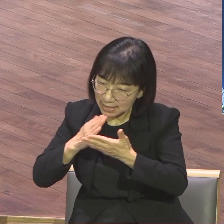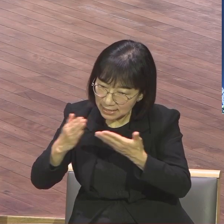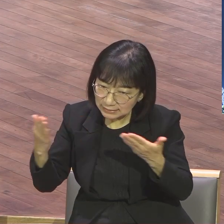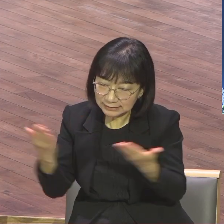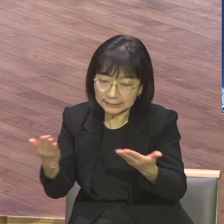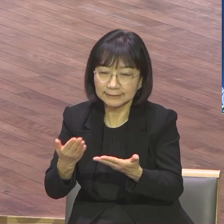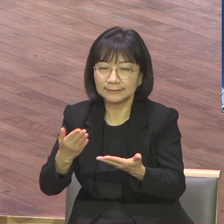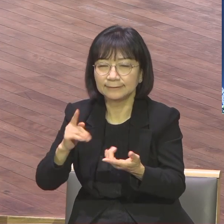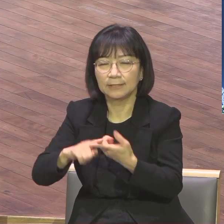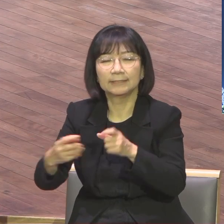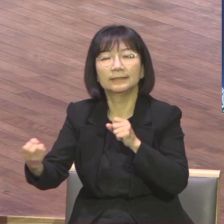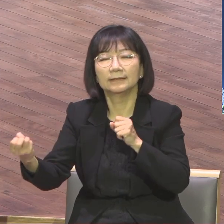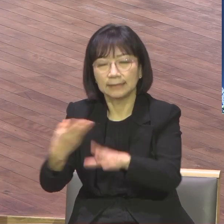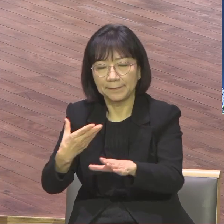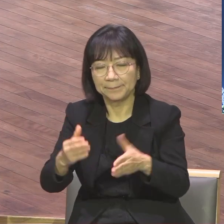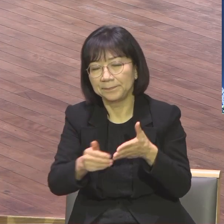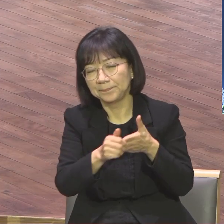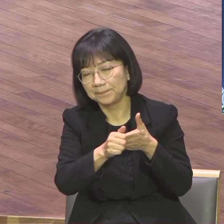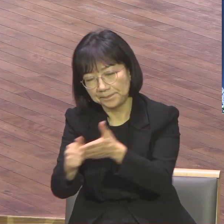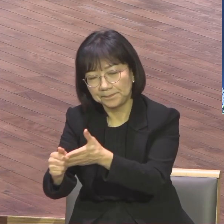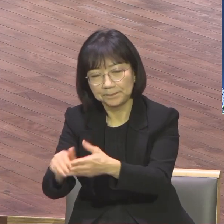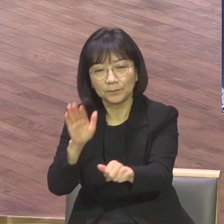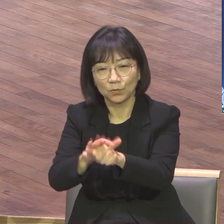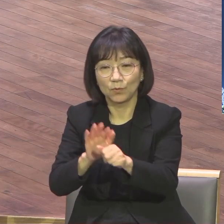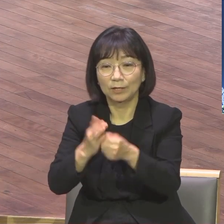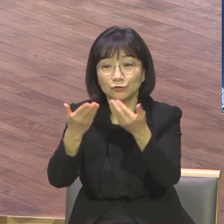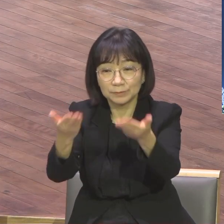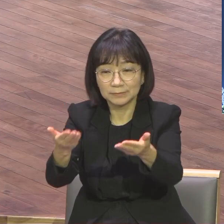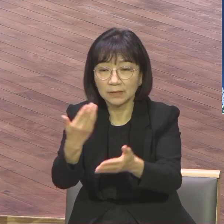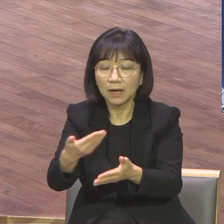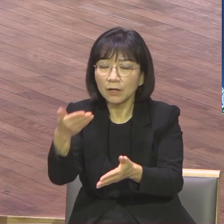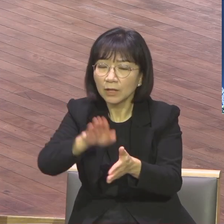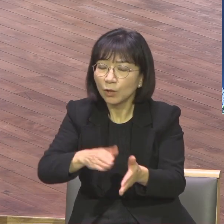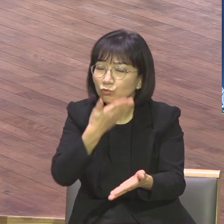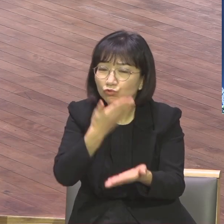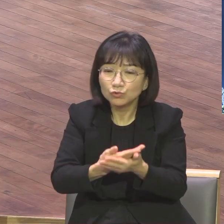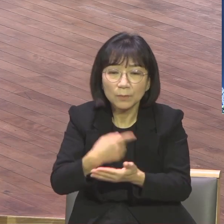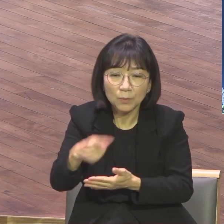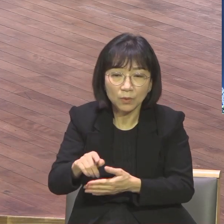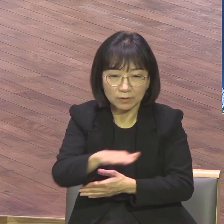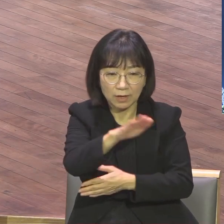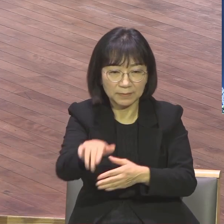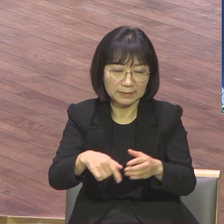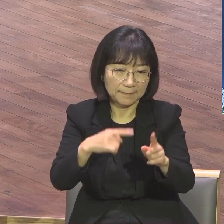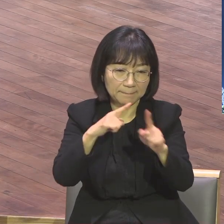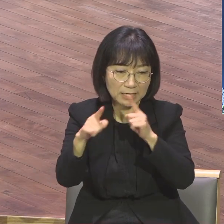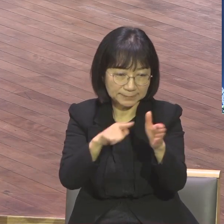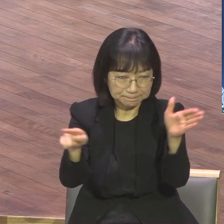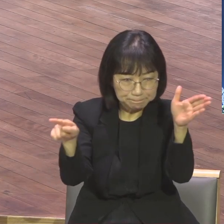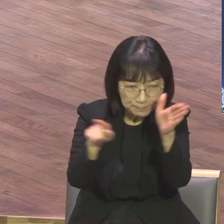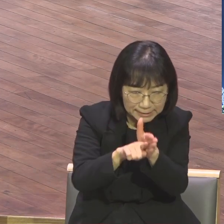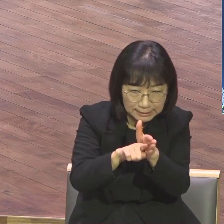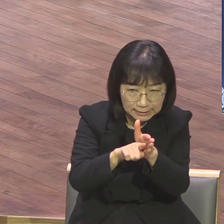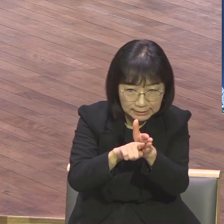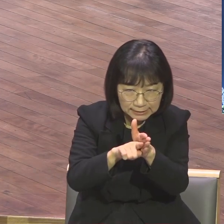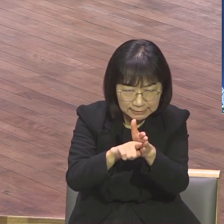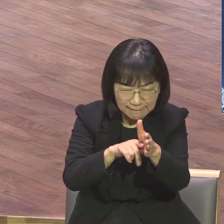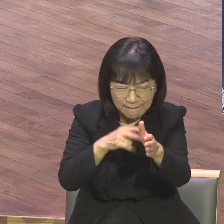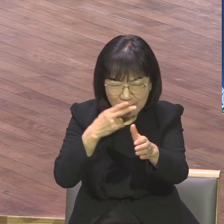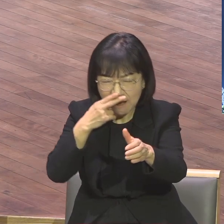것이다. 중요한 것은 여러분이 언약 잡고 말씀 잡고 믿음에 도전하는 거예요.